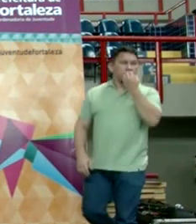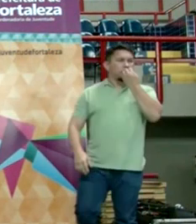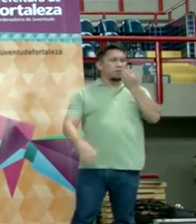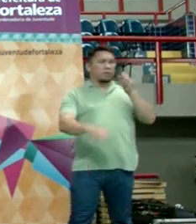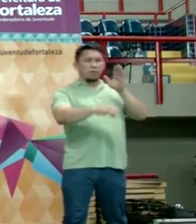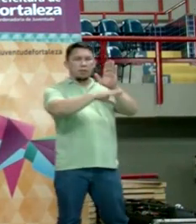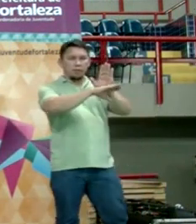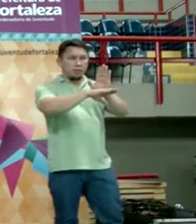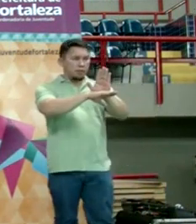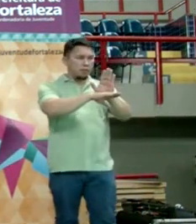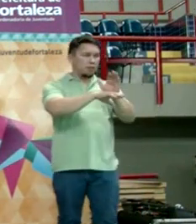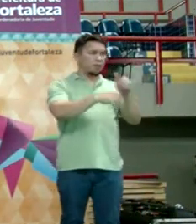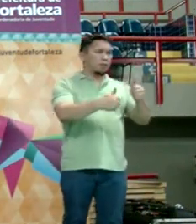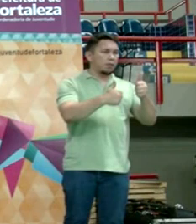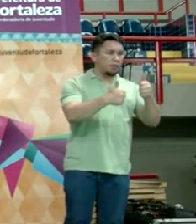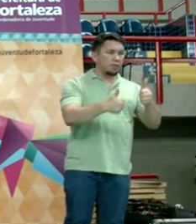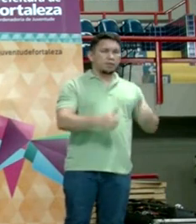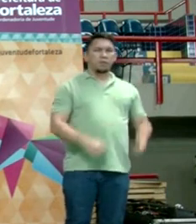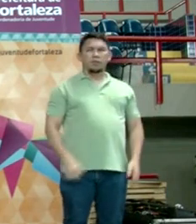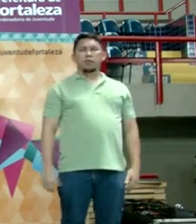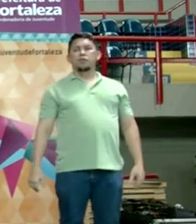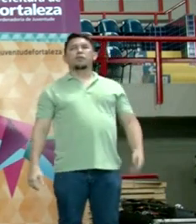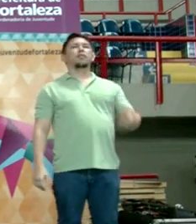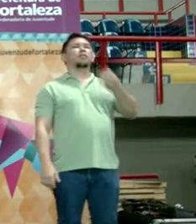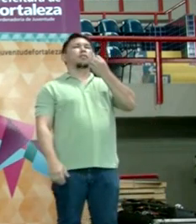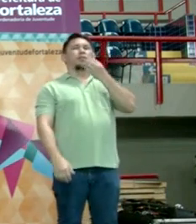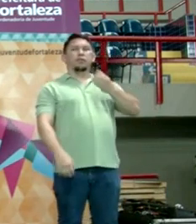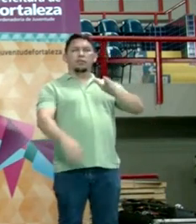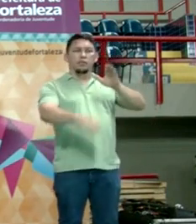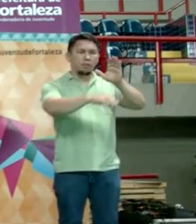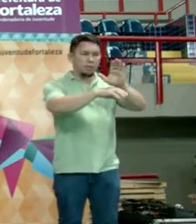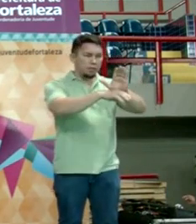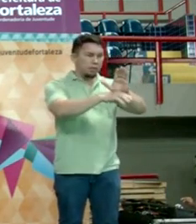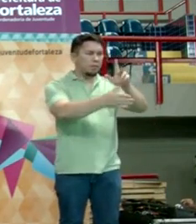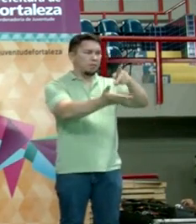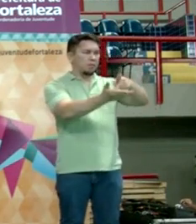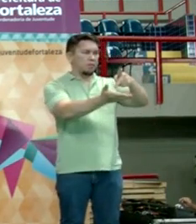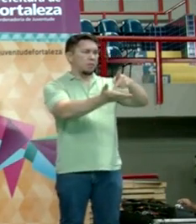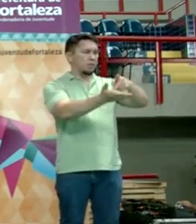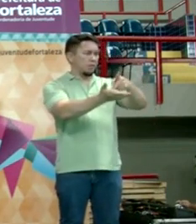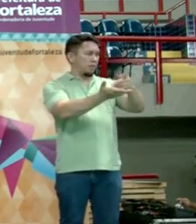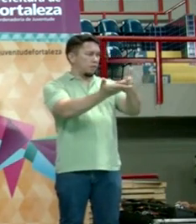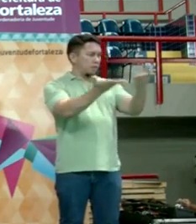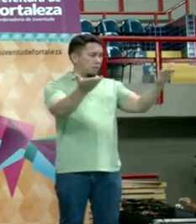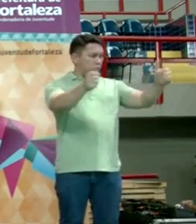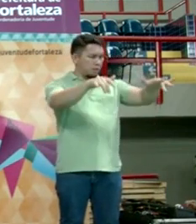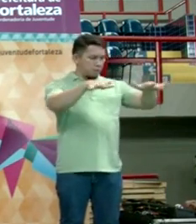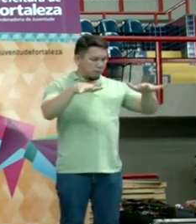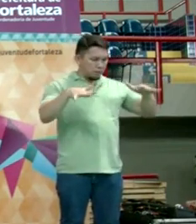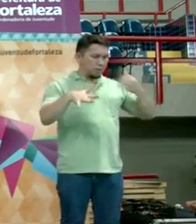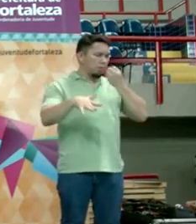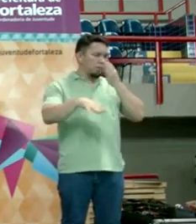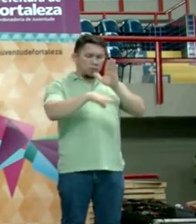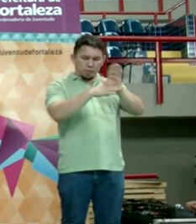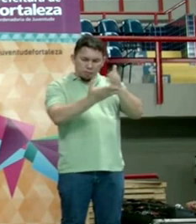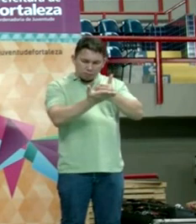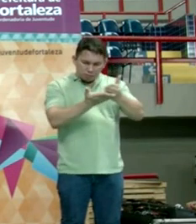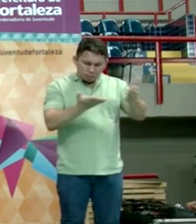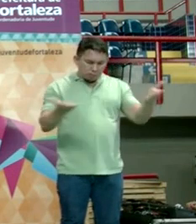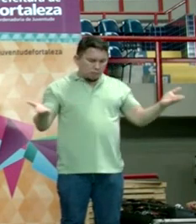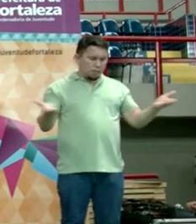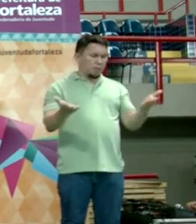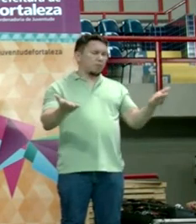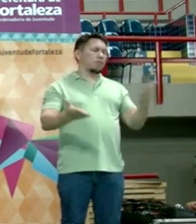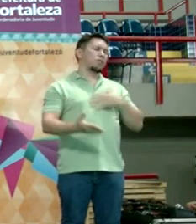Boa tarde. Mas quando eu digo boa tarde mesmo, né? Aquele boa tarde para a gente começar a nossa